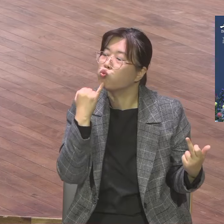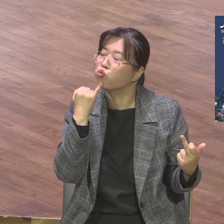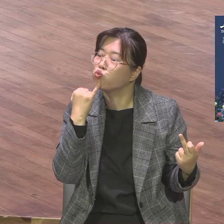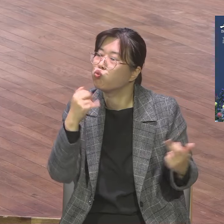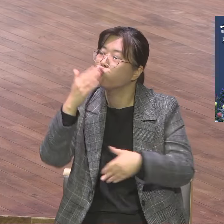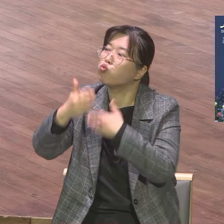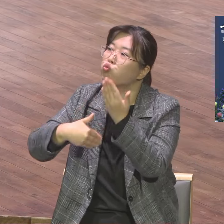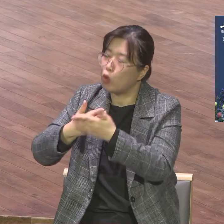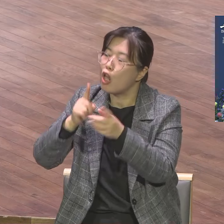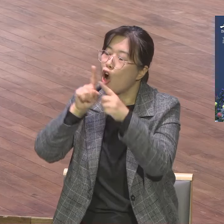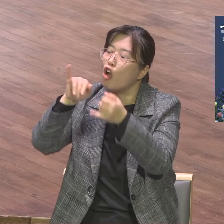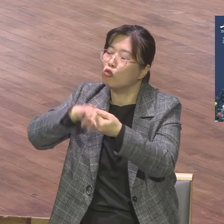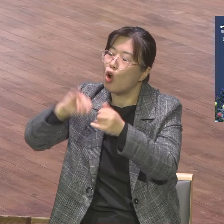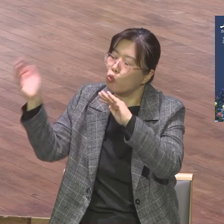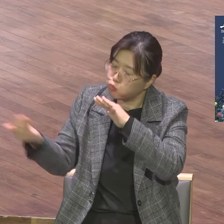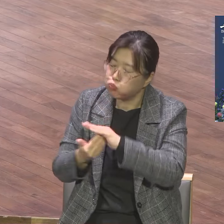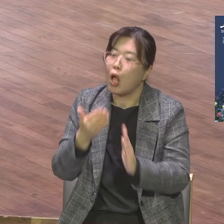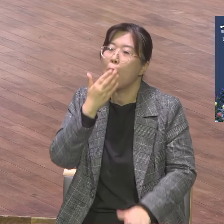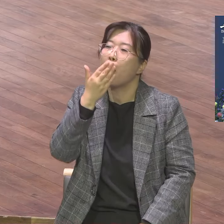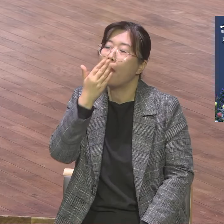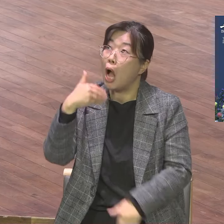대로 그들을 쫓아내리이다.